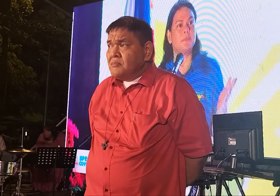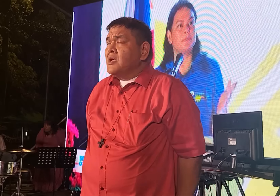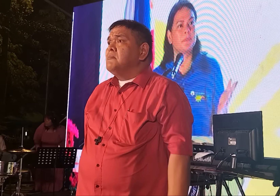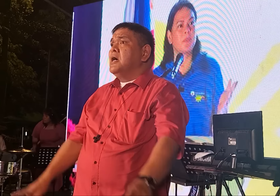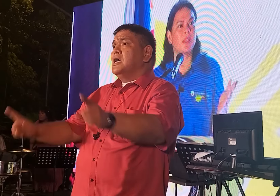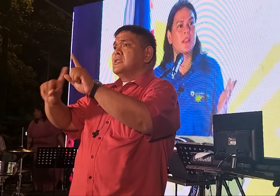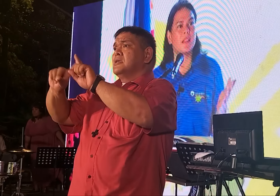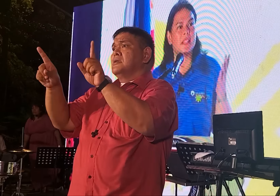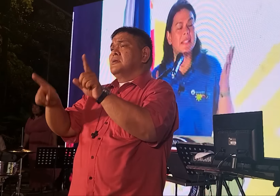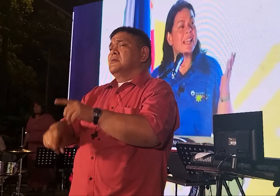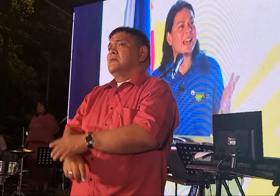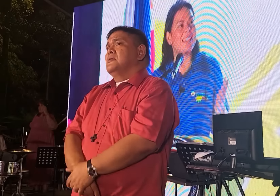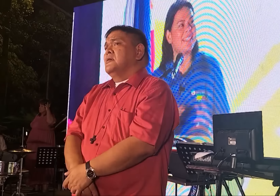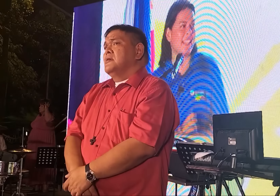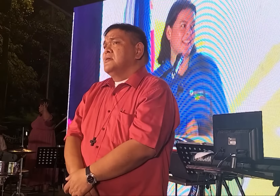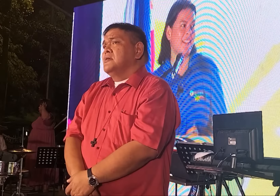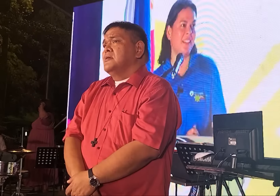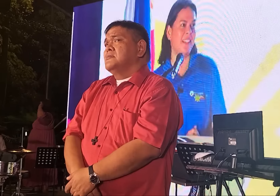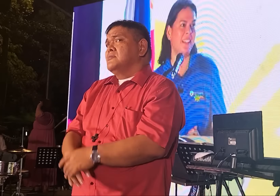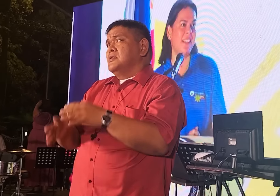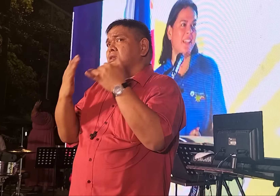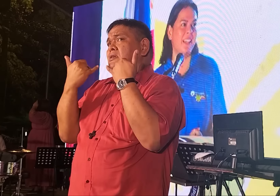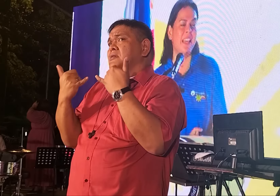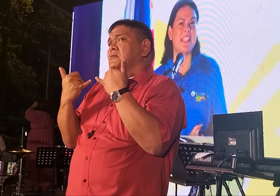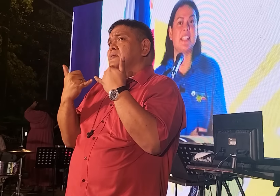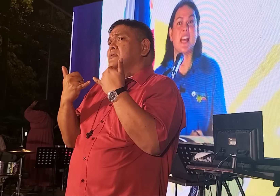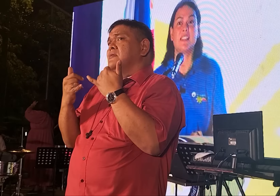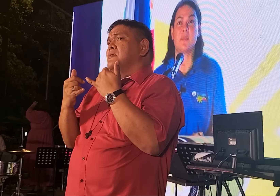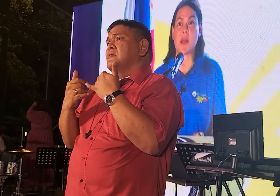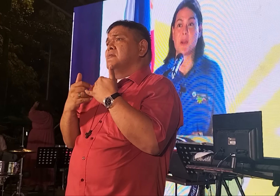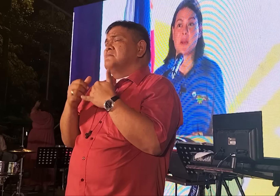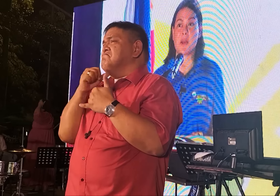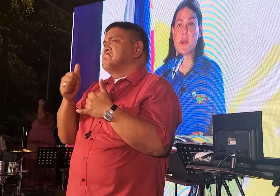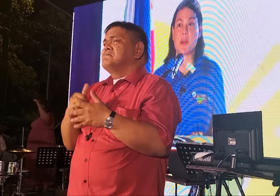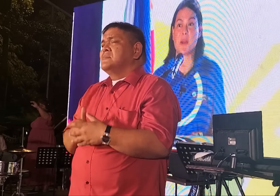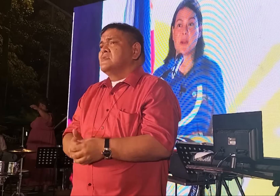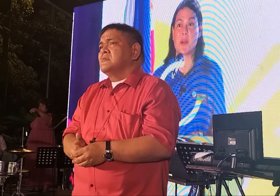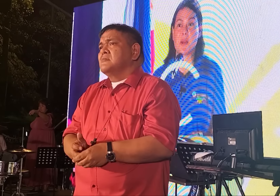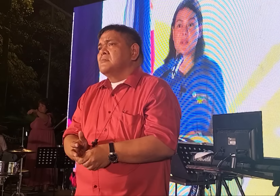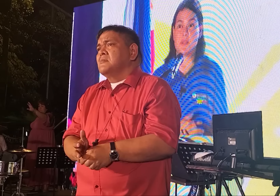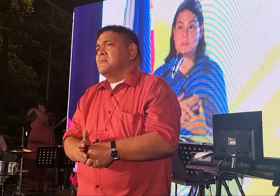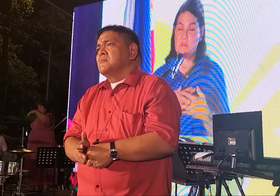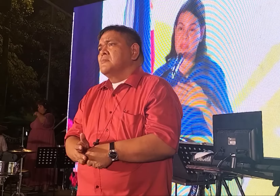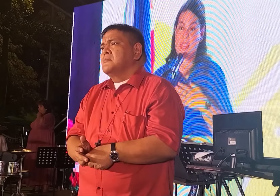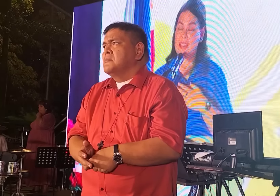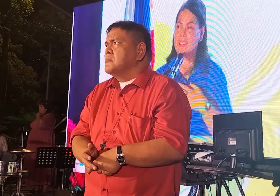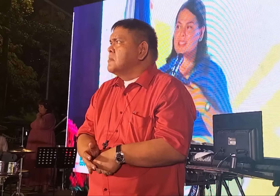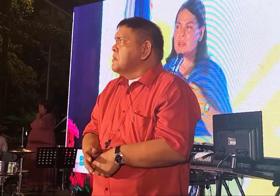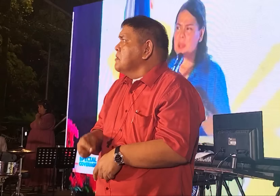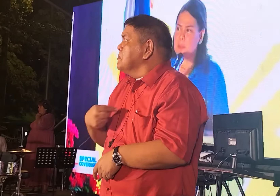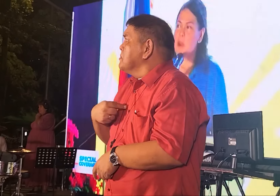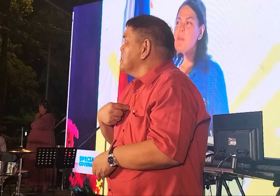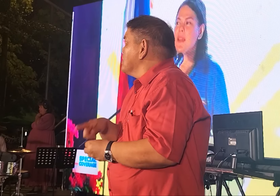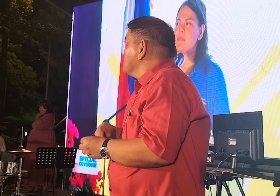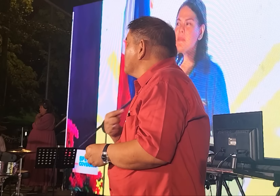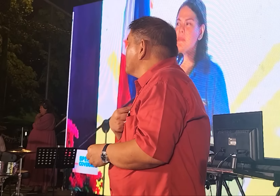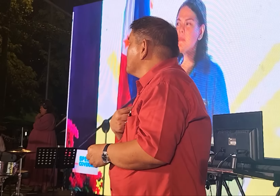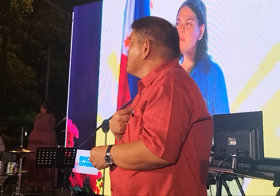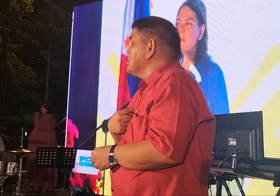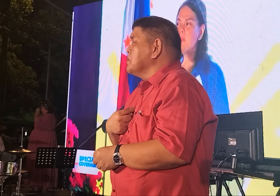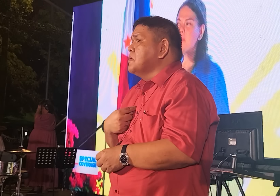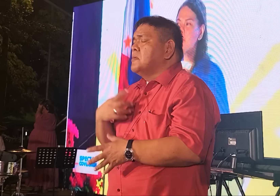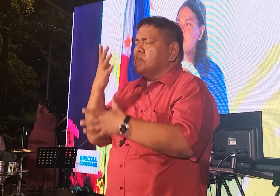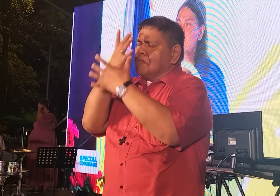Pero this night is not about me and my